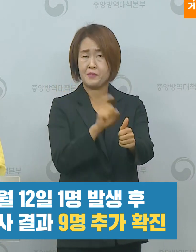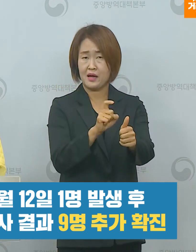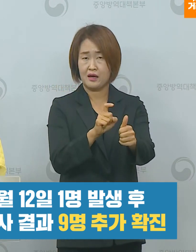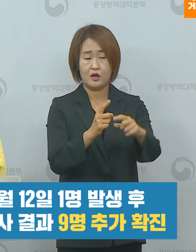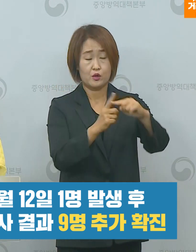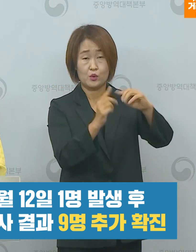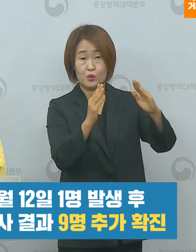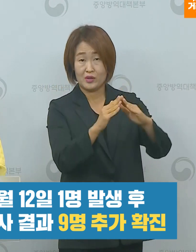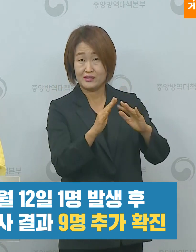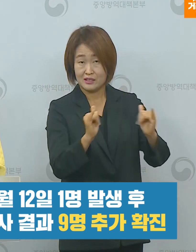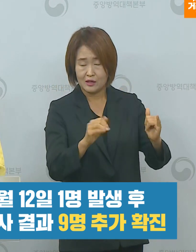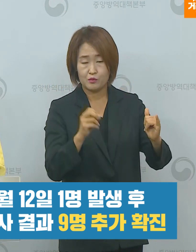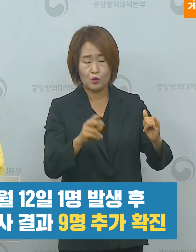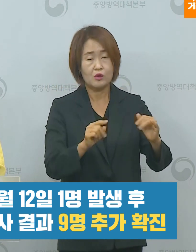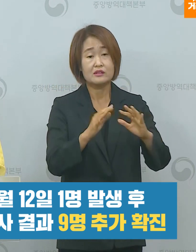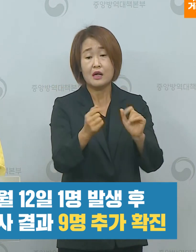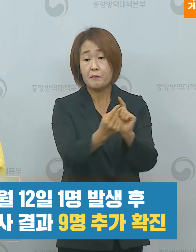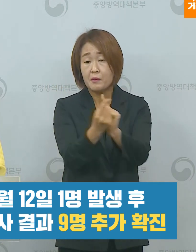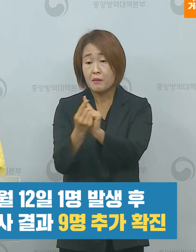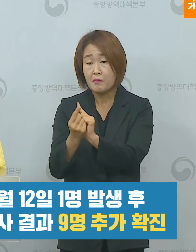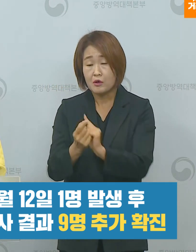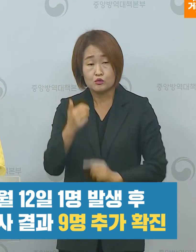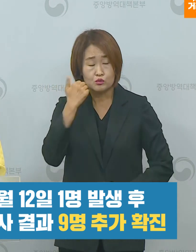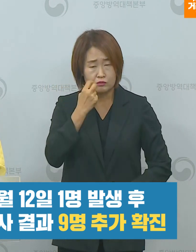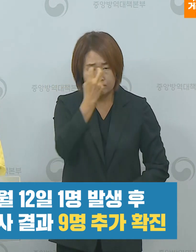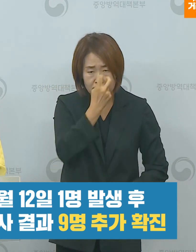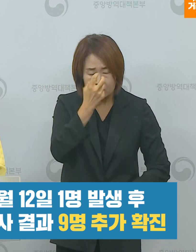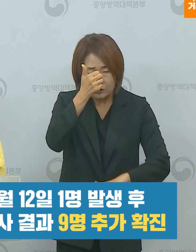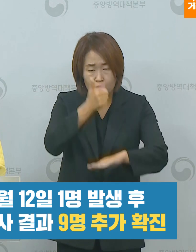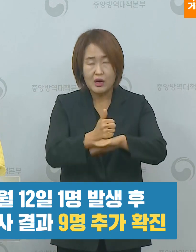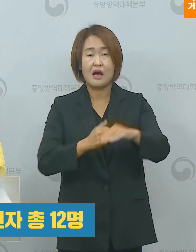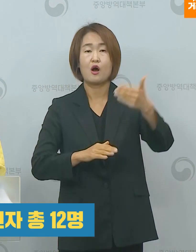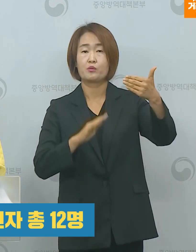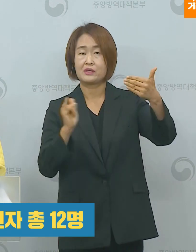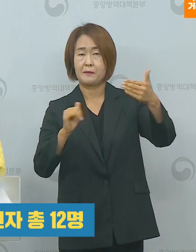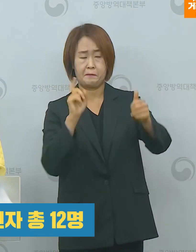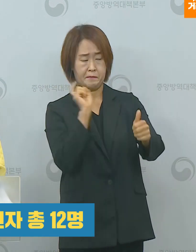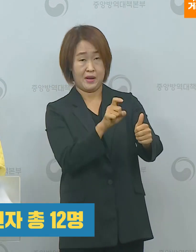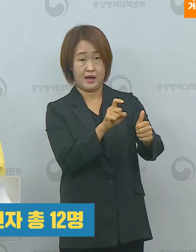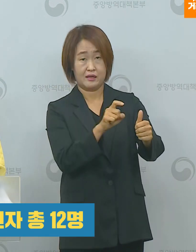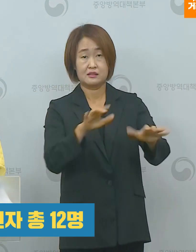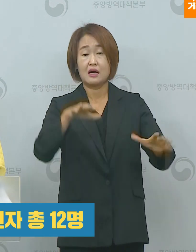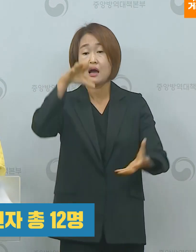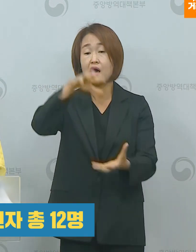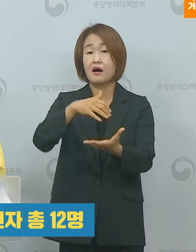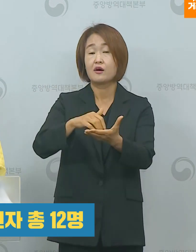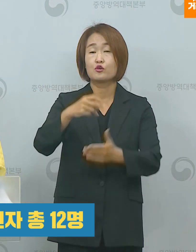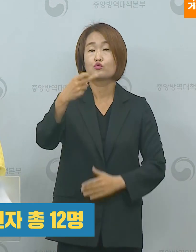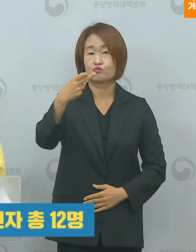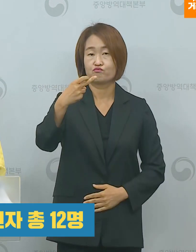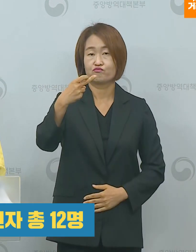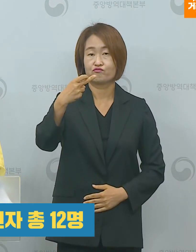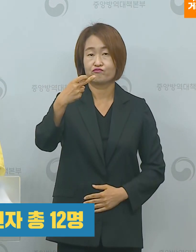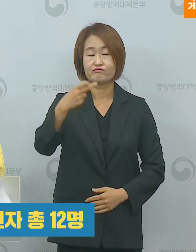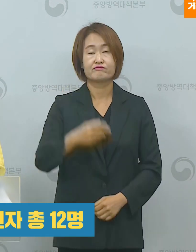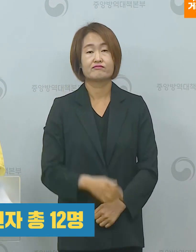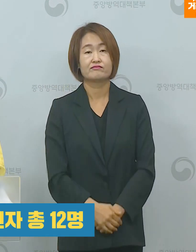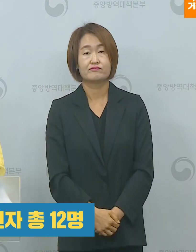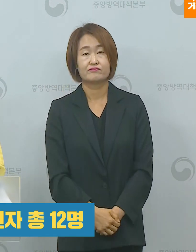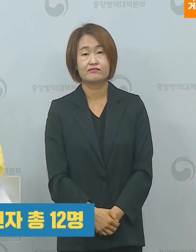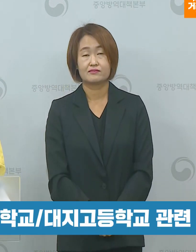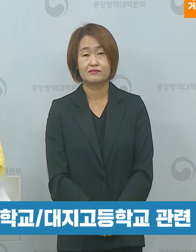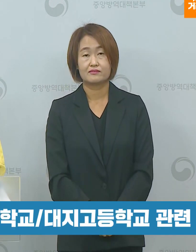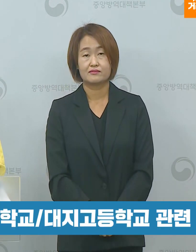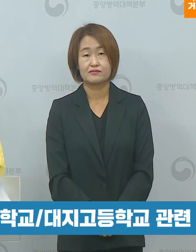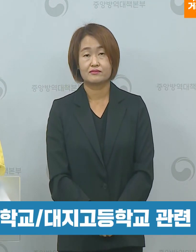및 접촉자에 대한 검사 결과 9명이 추가로 확진되어 현재까지 총 12명의 누적 확진자가